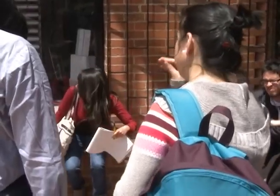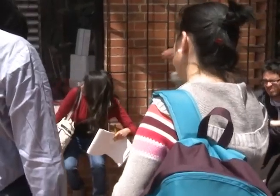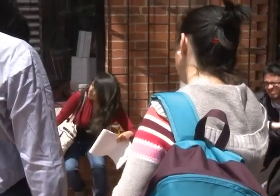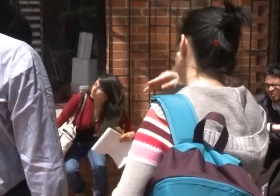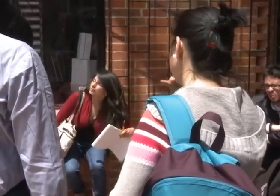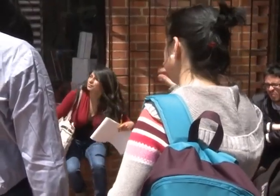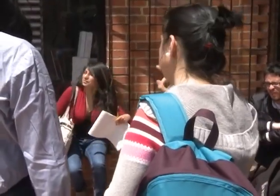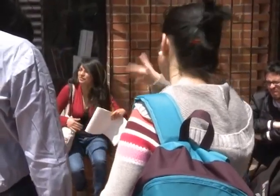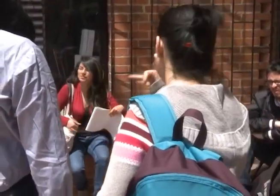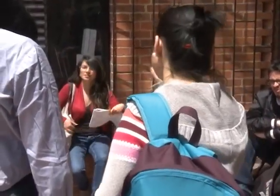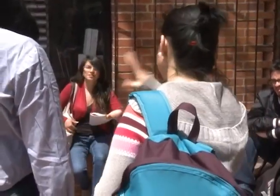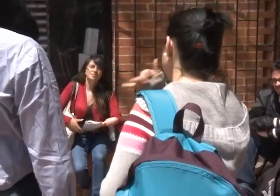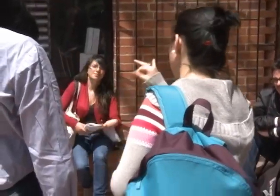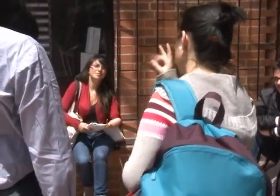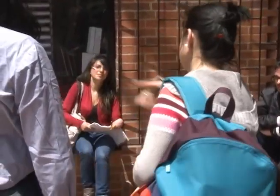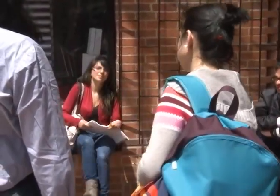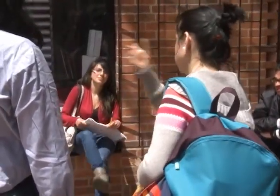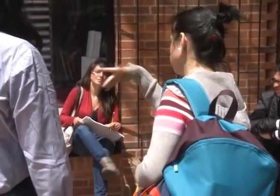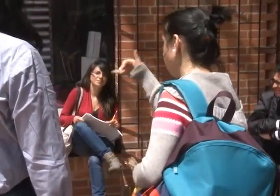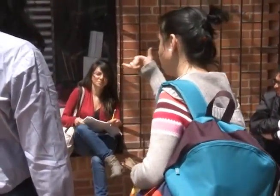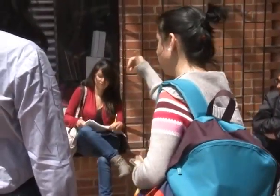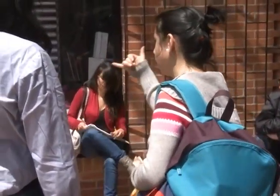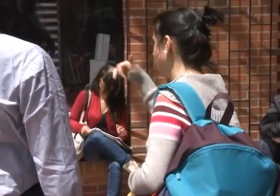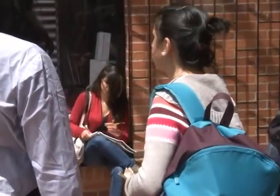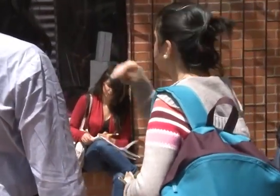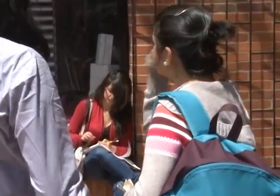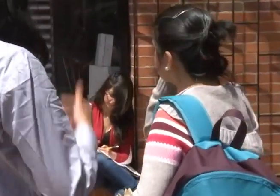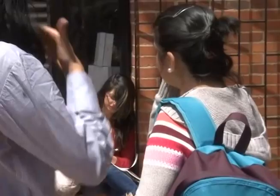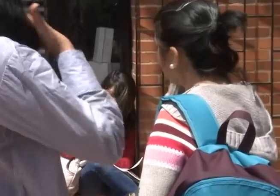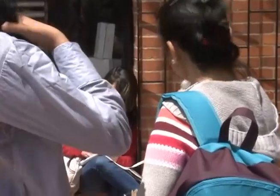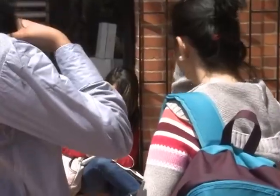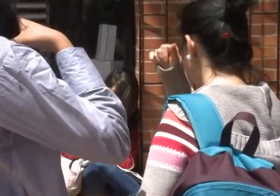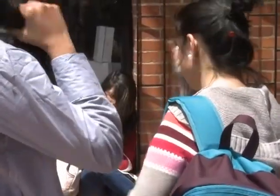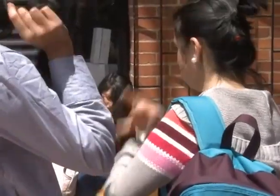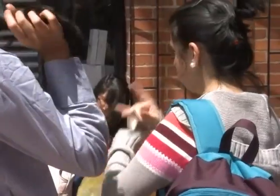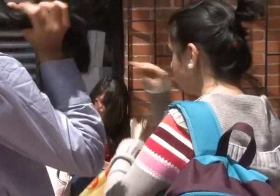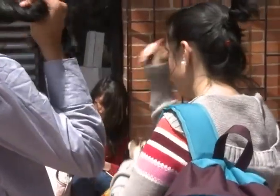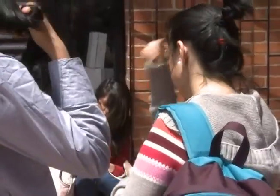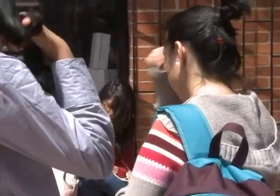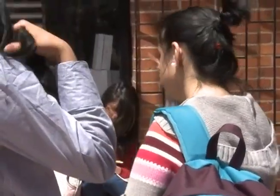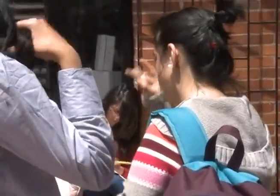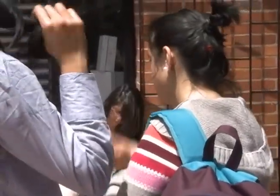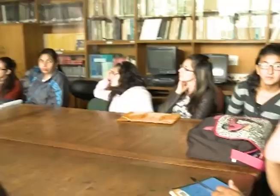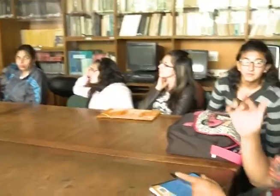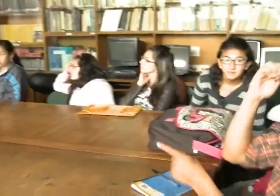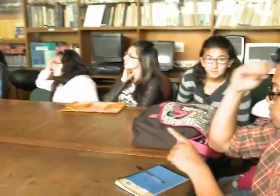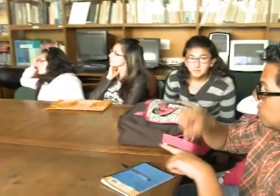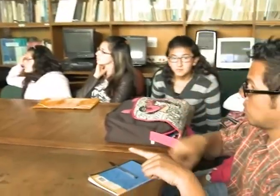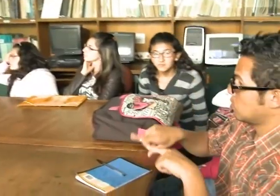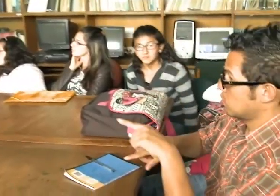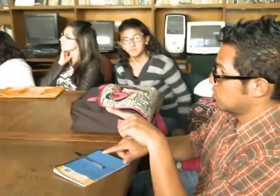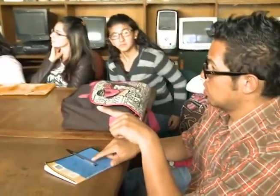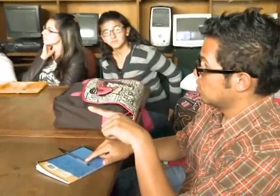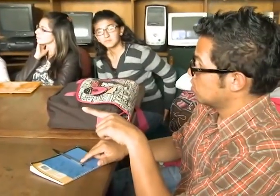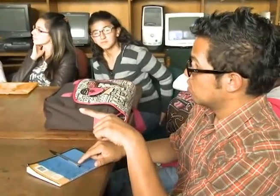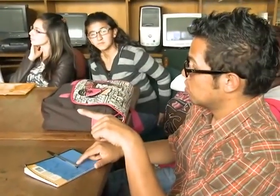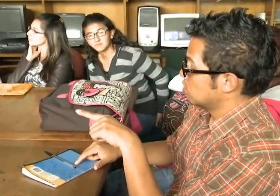al sordo como una persona bilingüe con una compleja relación entre una lengua que se transmite oral y auditivamente